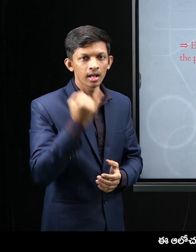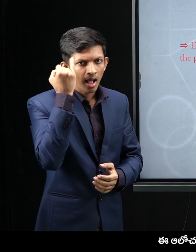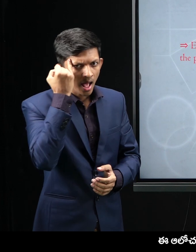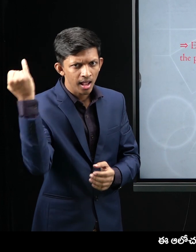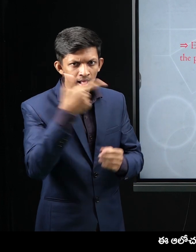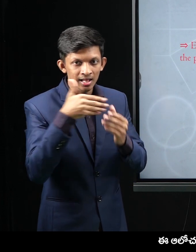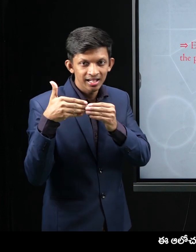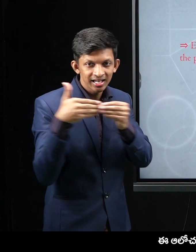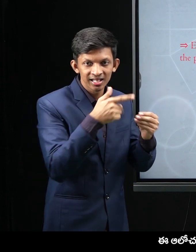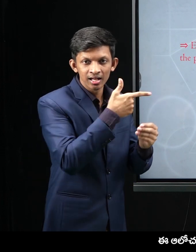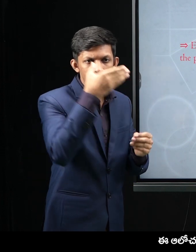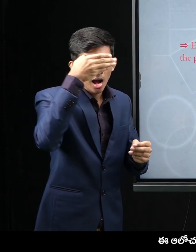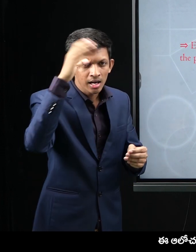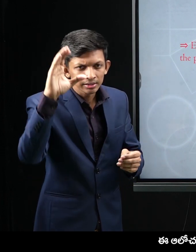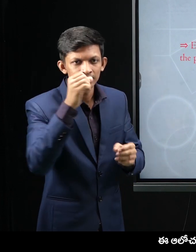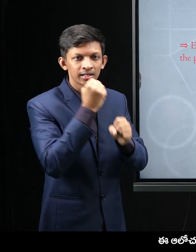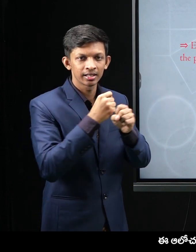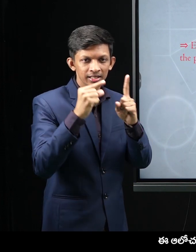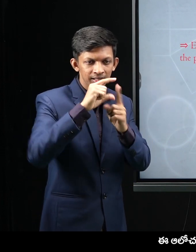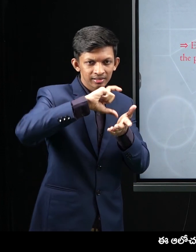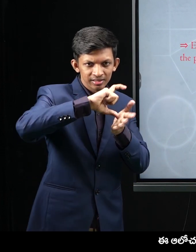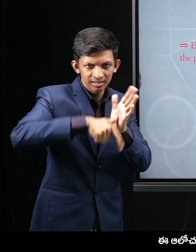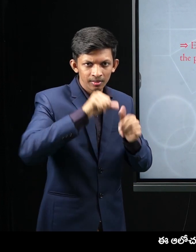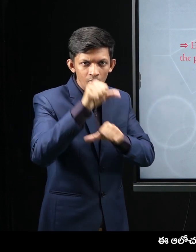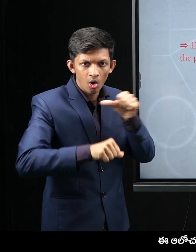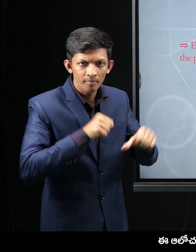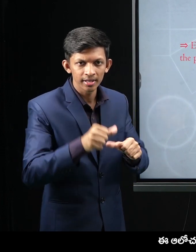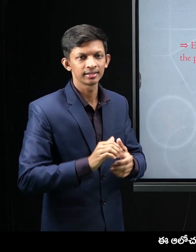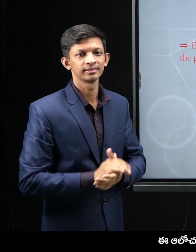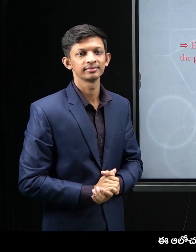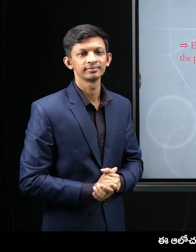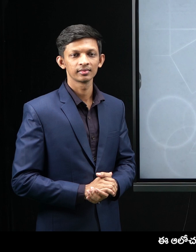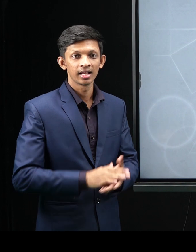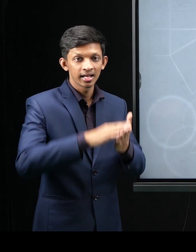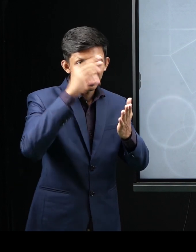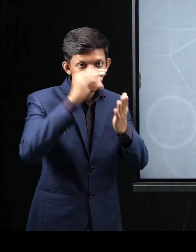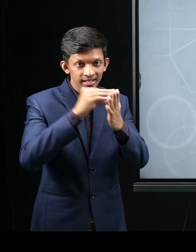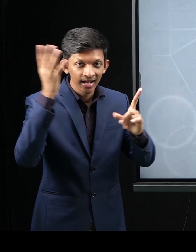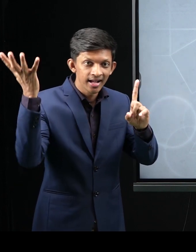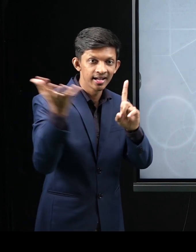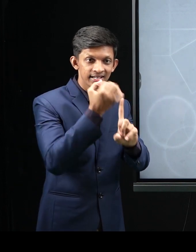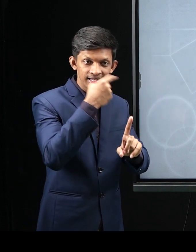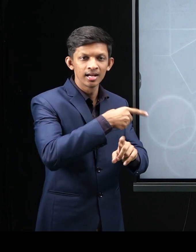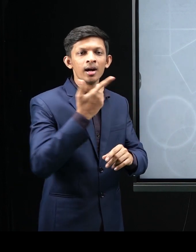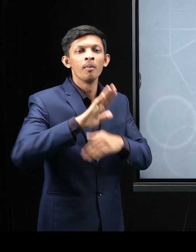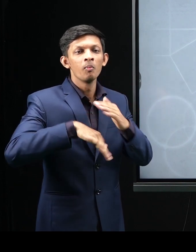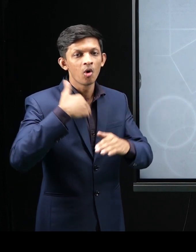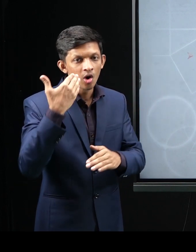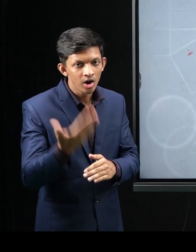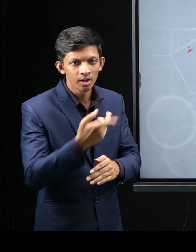ఈ ఆలోచన మనల్ని రేఖాగణిత పురోగతి భావనకు దారితీస్తుంది. అభ్యాస ఫలితాలు. ఈ పాఠం పూర్తయిన